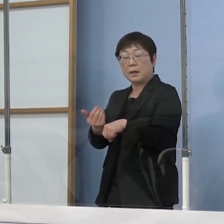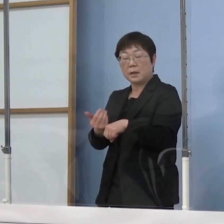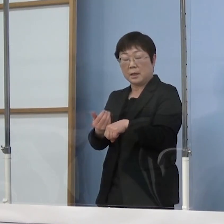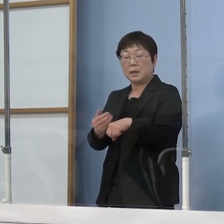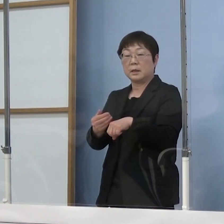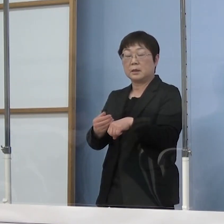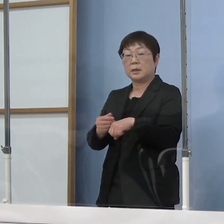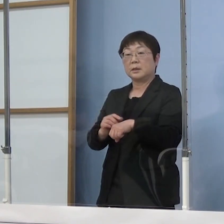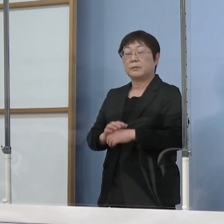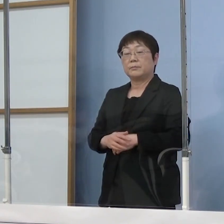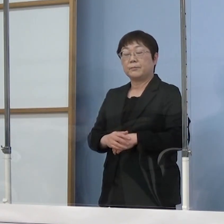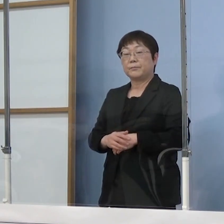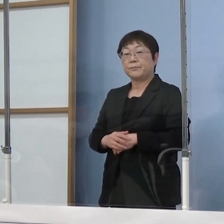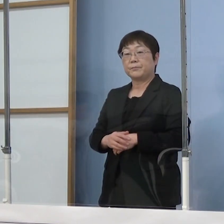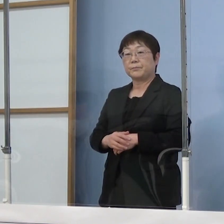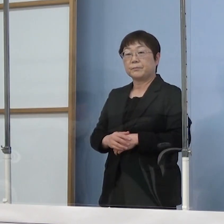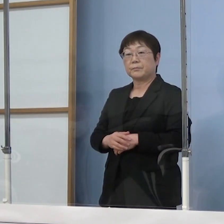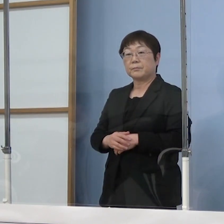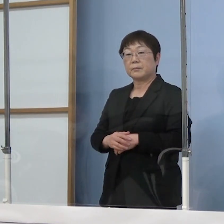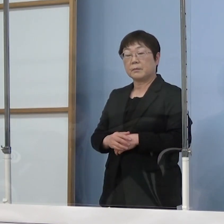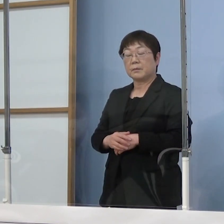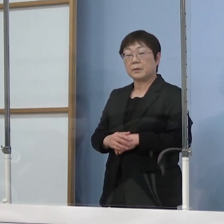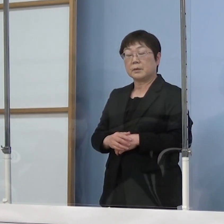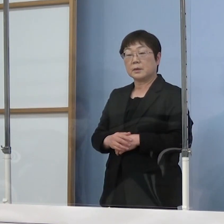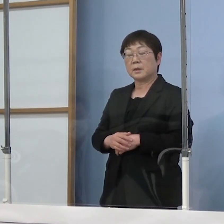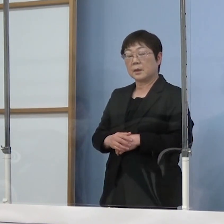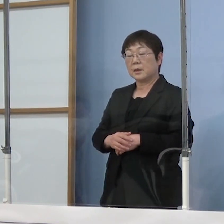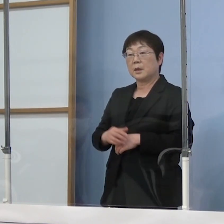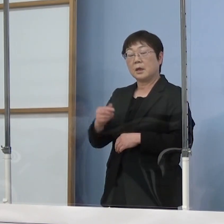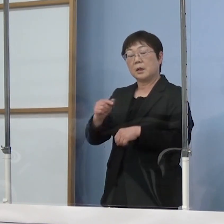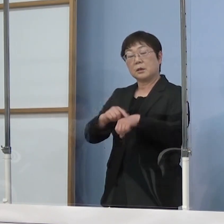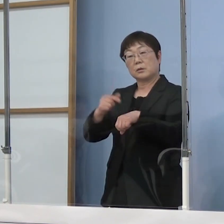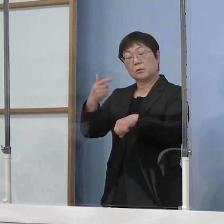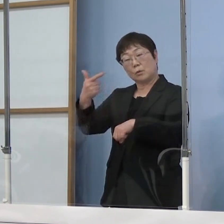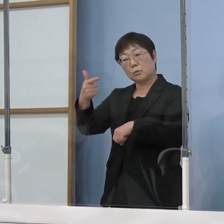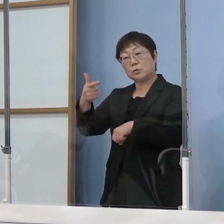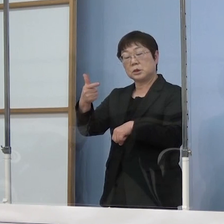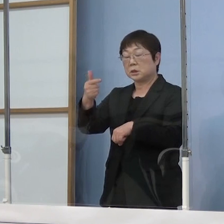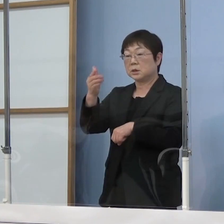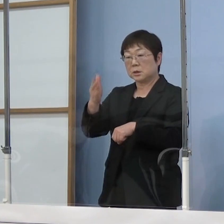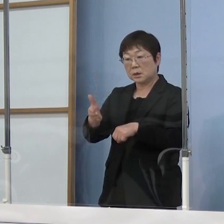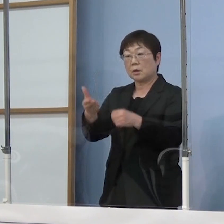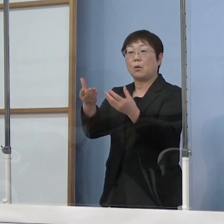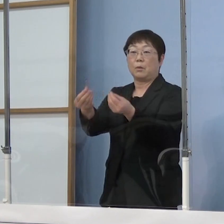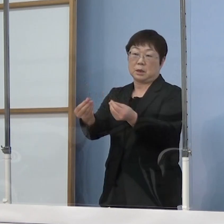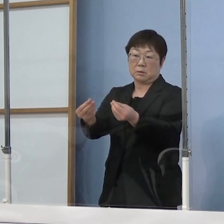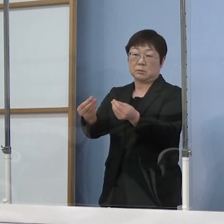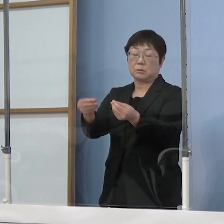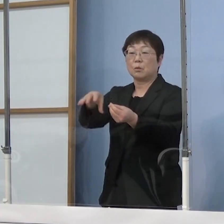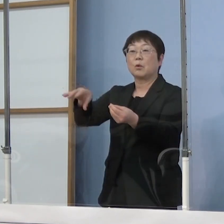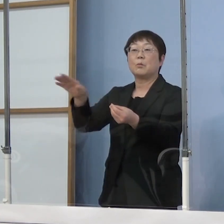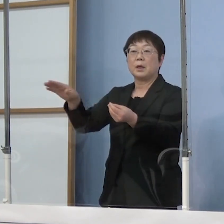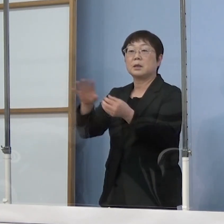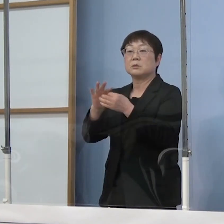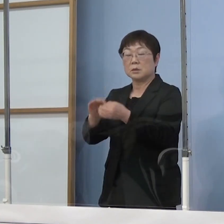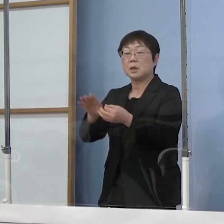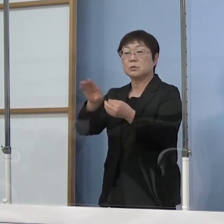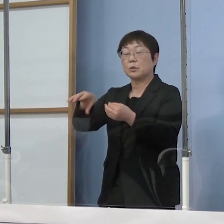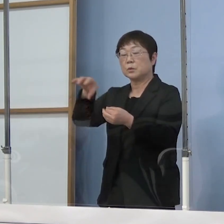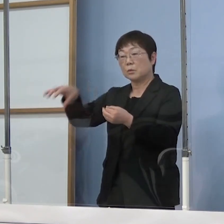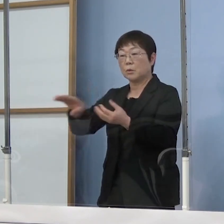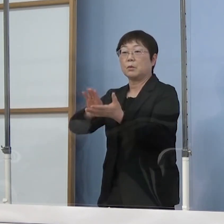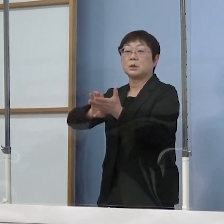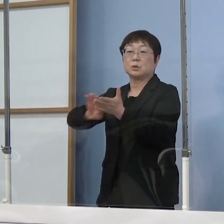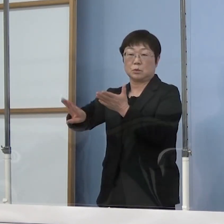ば18時とか18時半とかで終わってしまっているエコ未来とかですね、そうしたものを覗かせてい